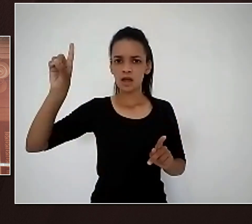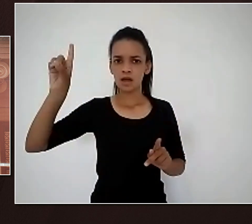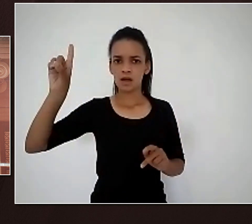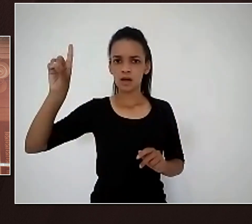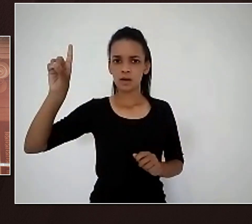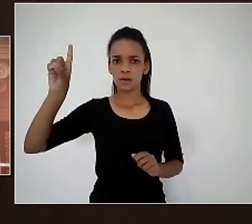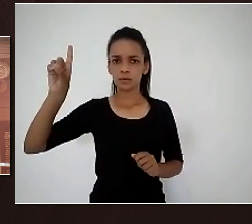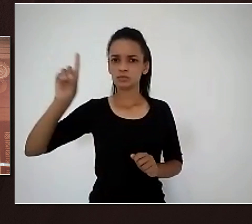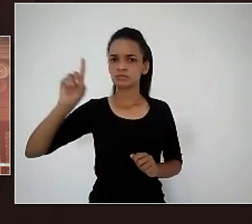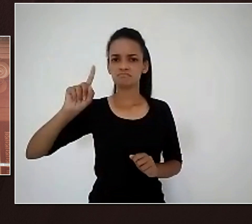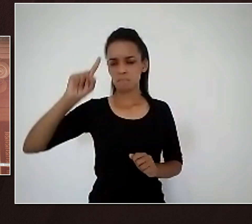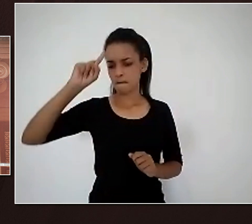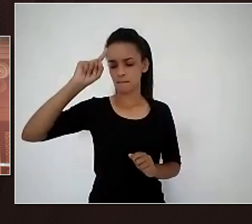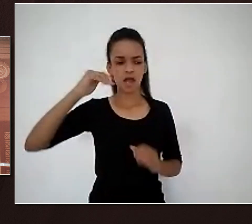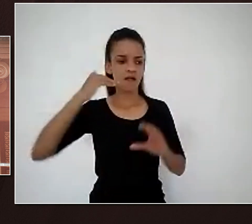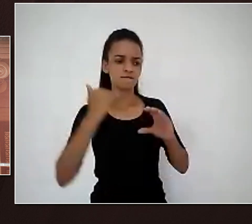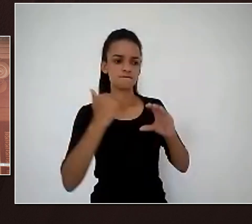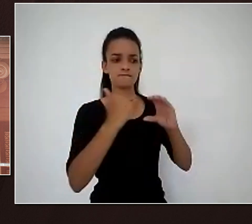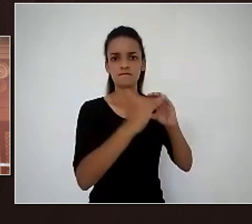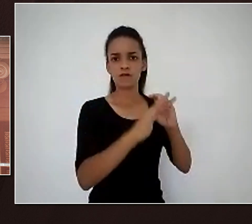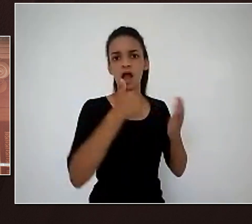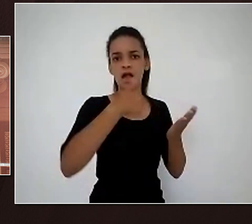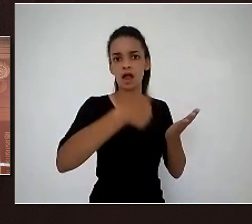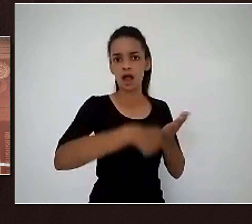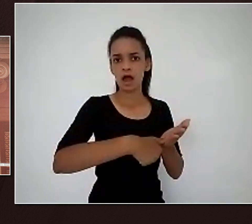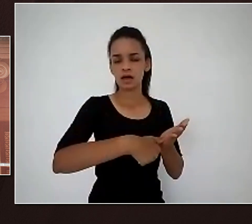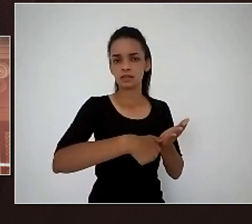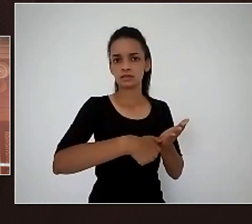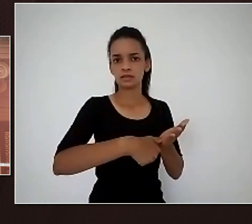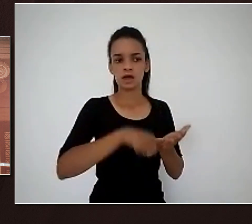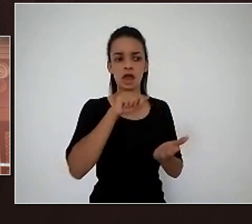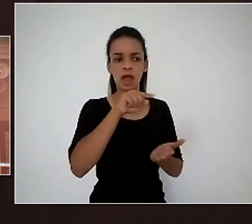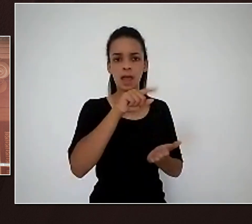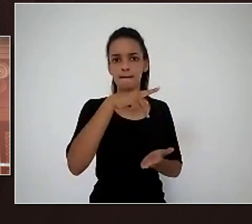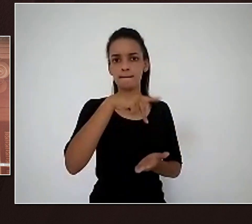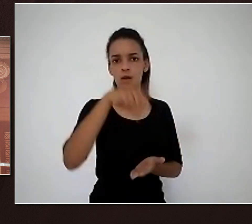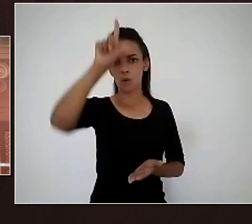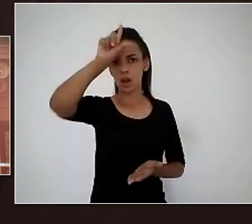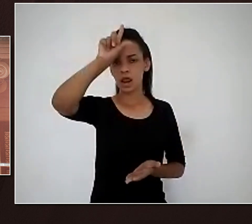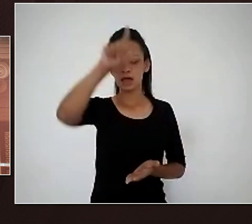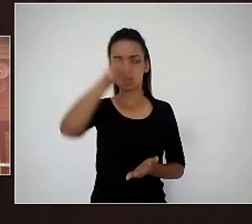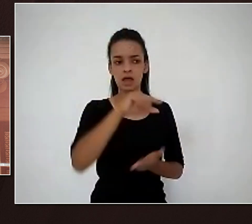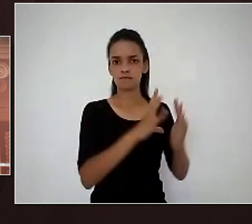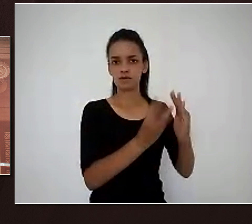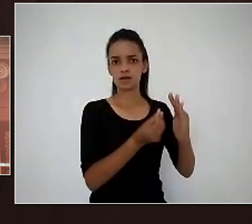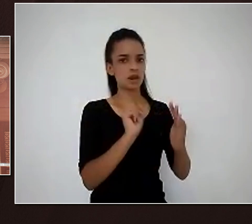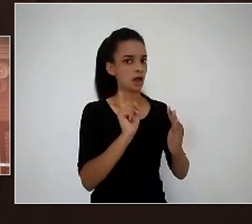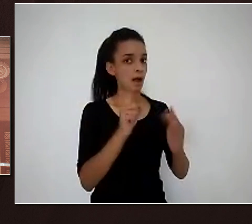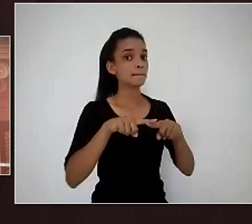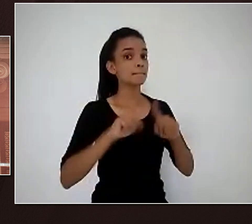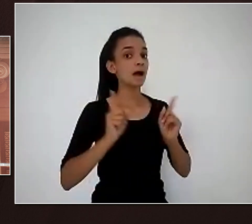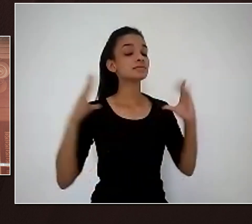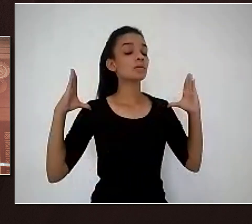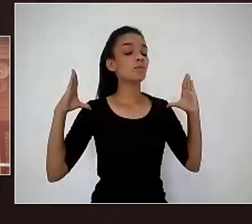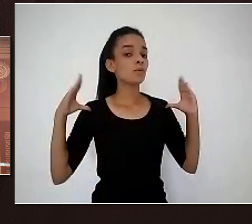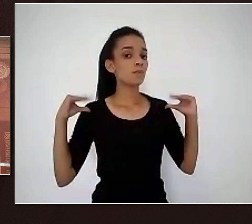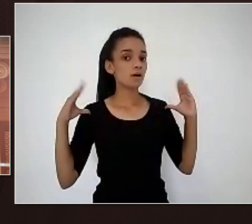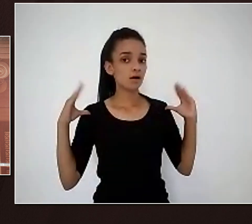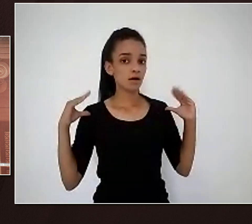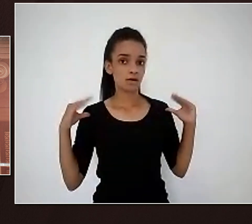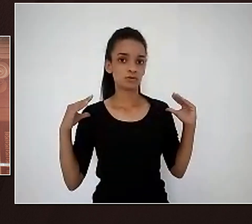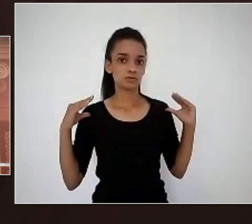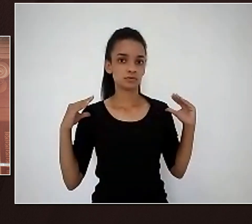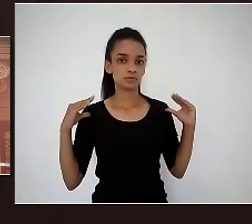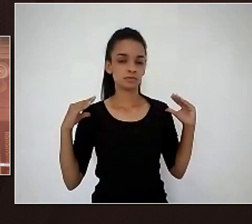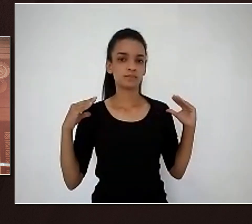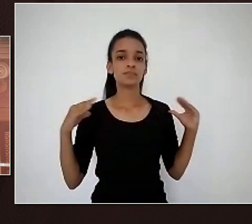manda a carta ao anjo da igreja, tá? O anjo, a palavra anjo é angelos, de angelo, que